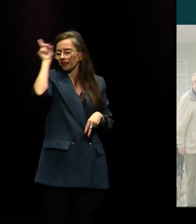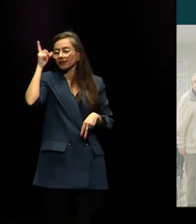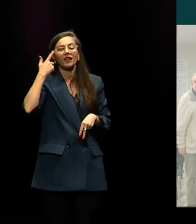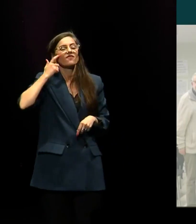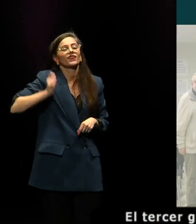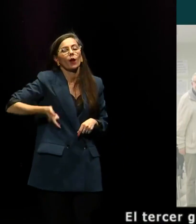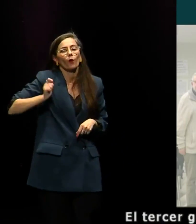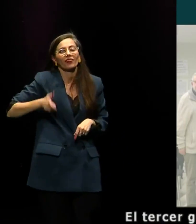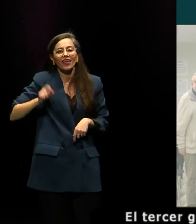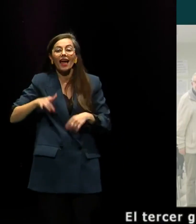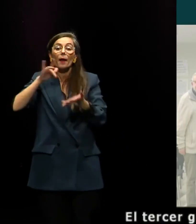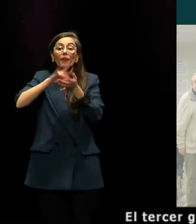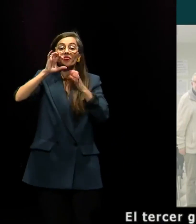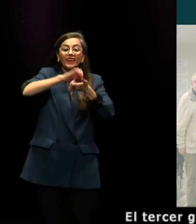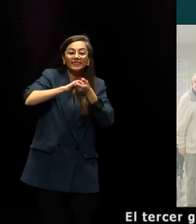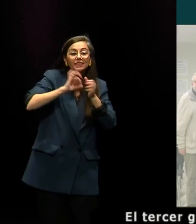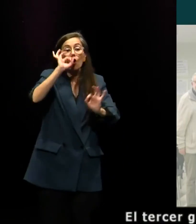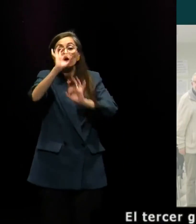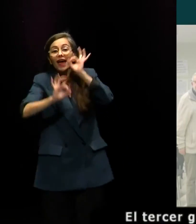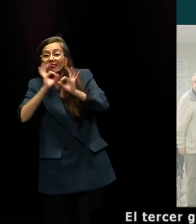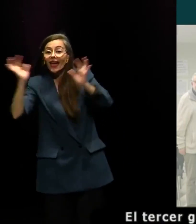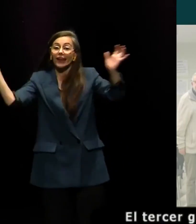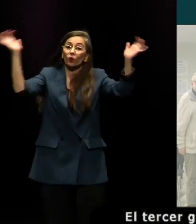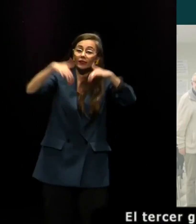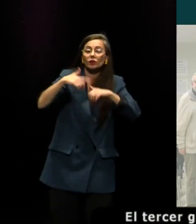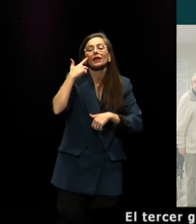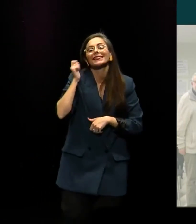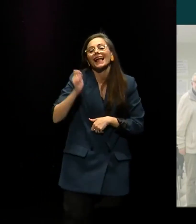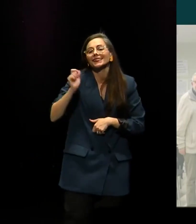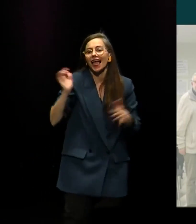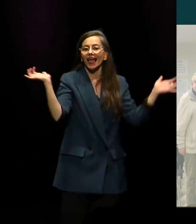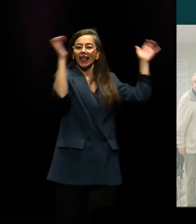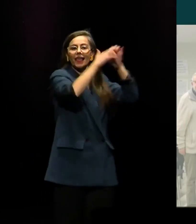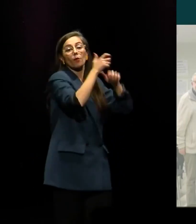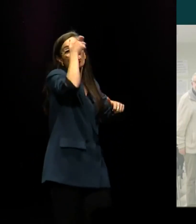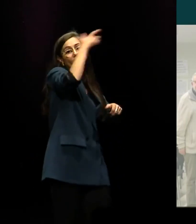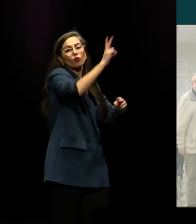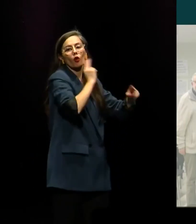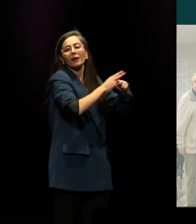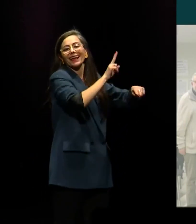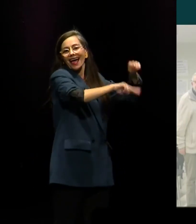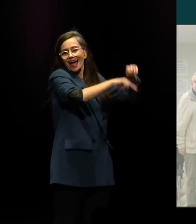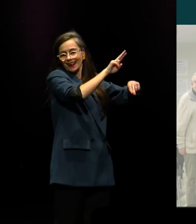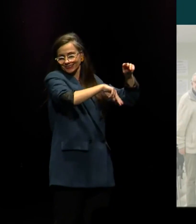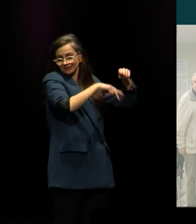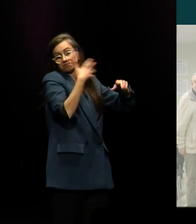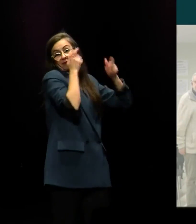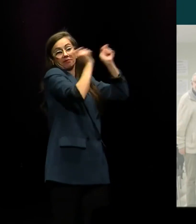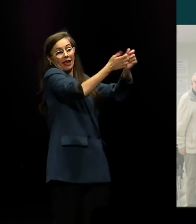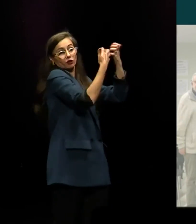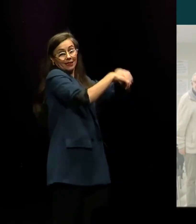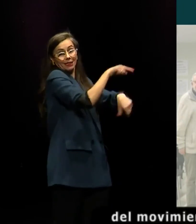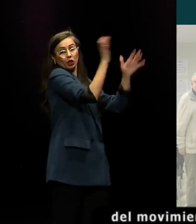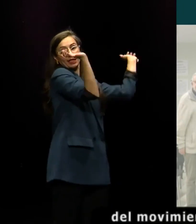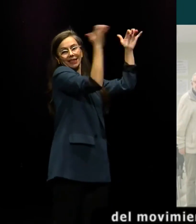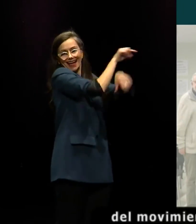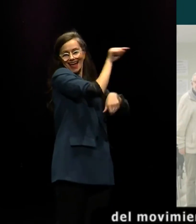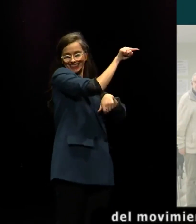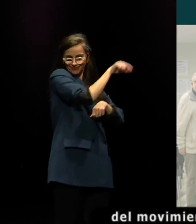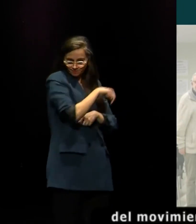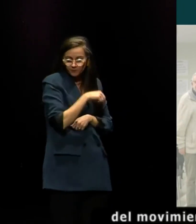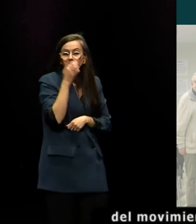que realizamos en Los Negrales, un pueblo de Madrid, donde habitualmente CNSE realiza